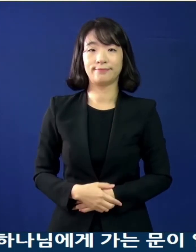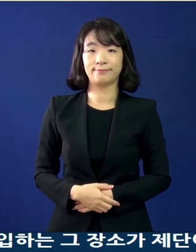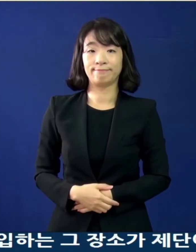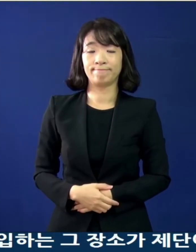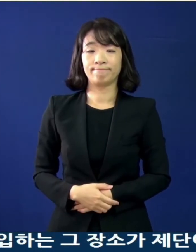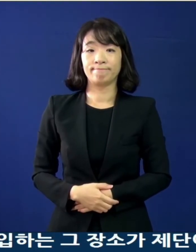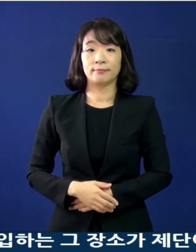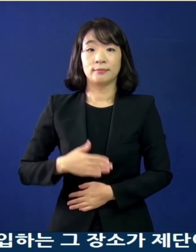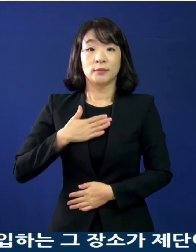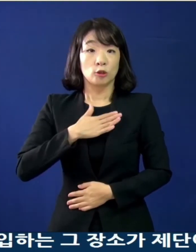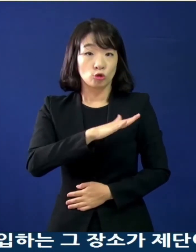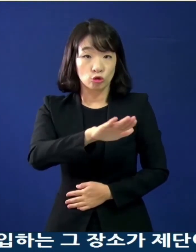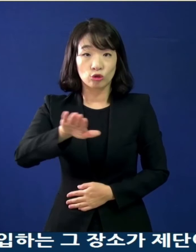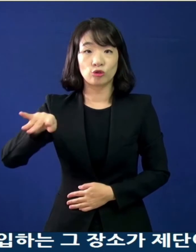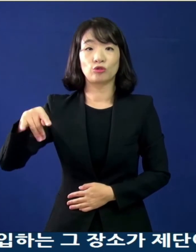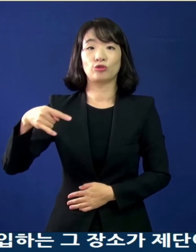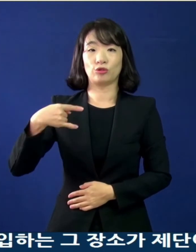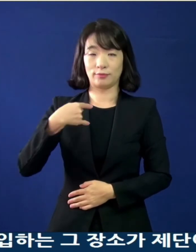우리에게